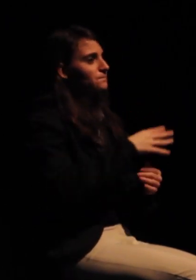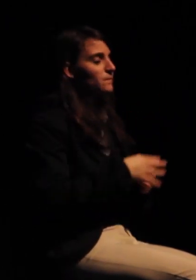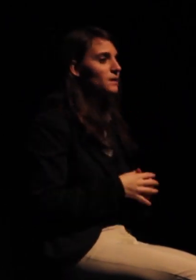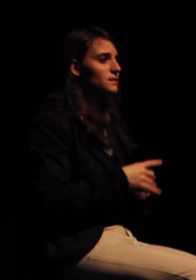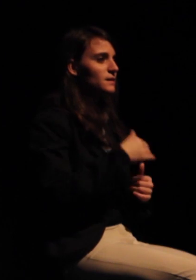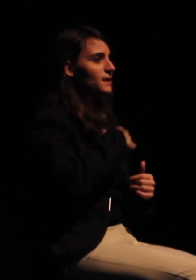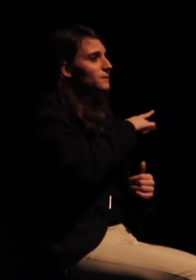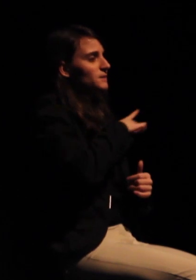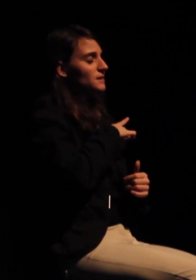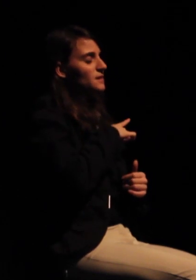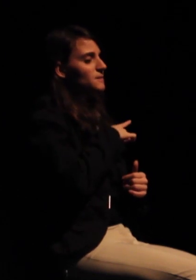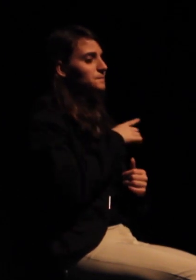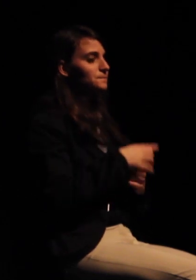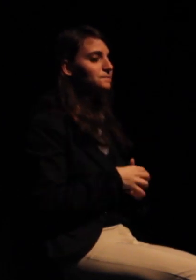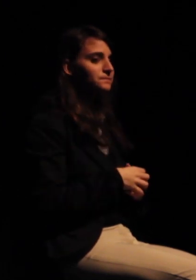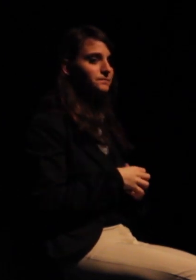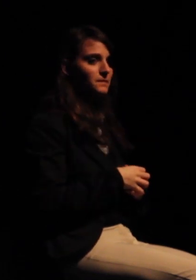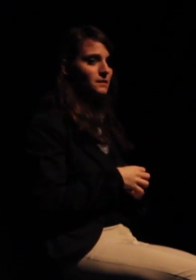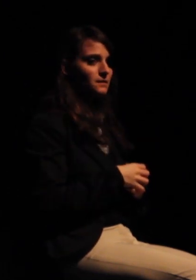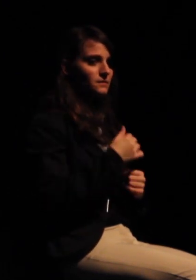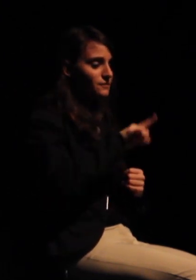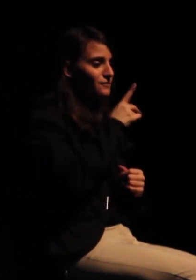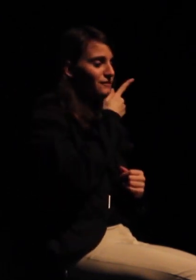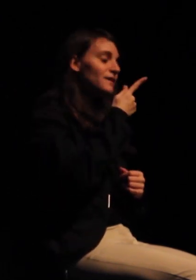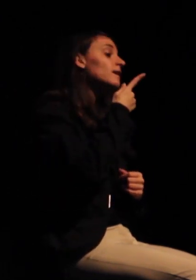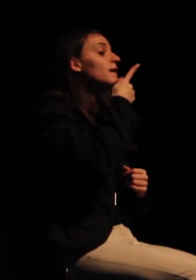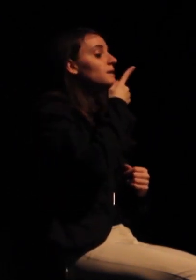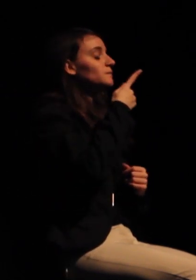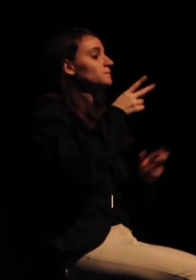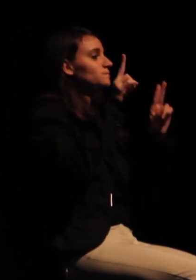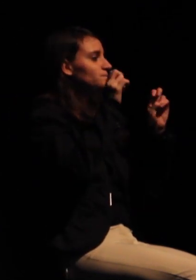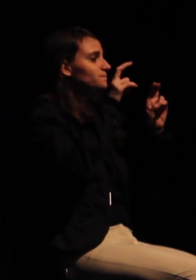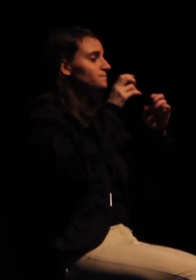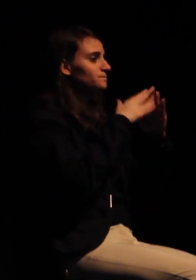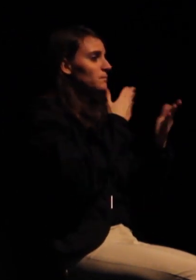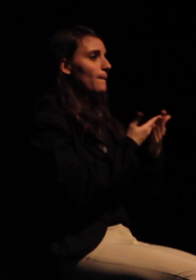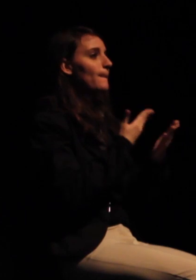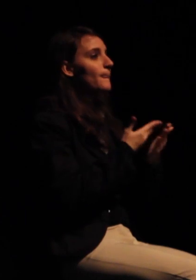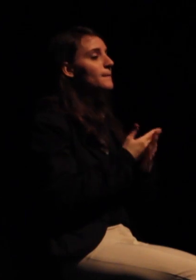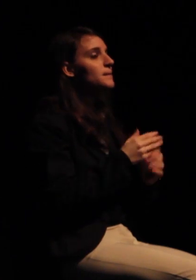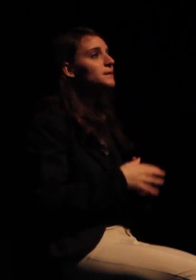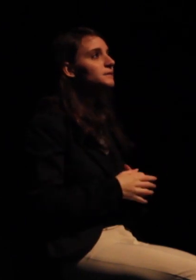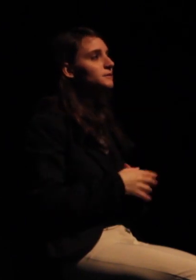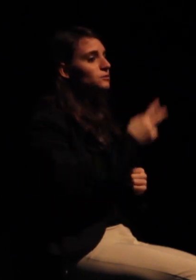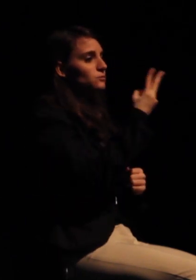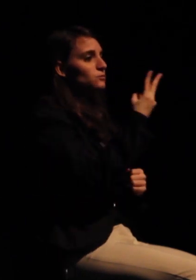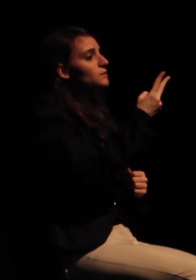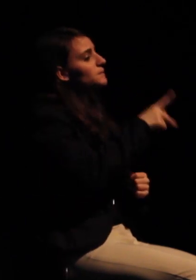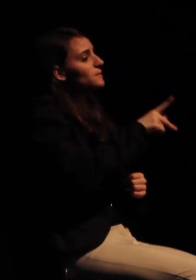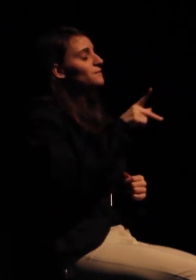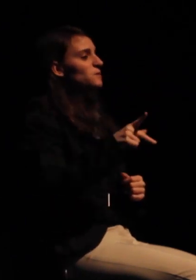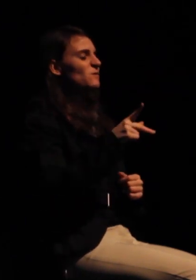E eu tive, e eu vou falar disso no meu discurso da academia, 2